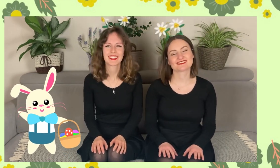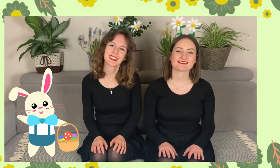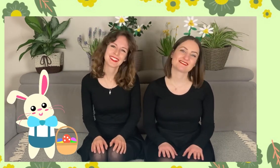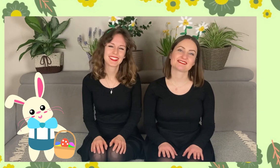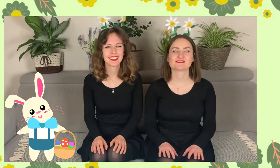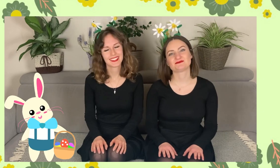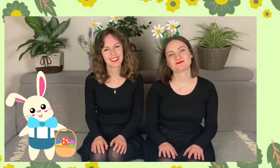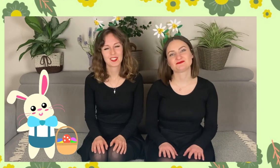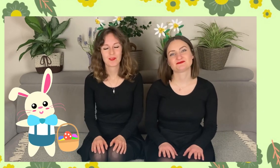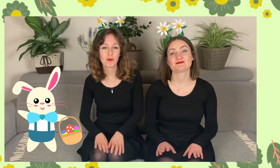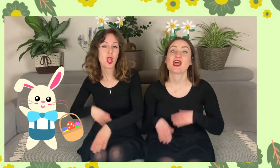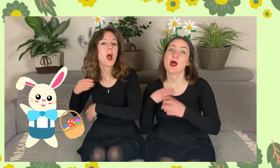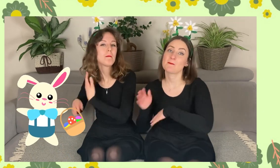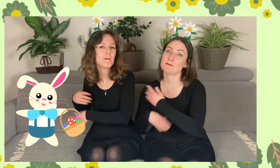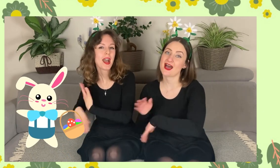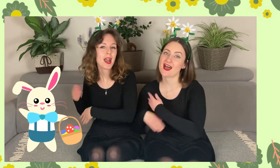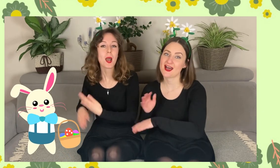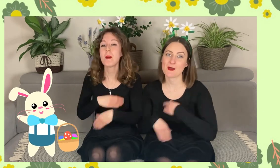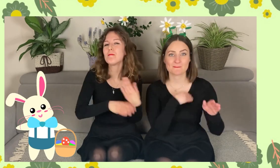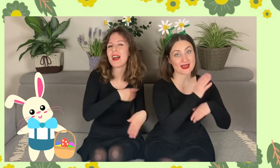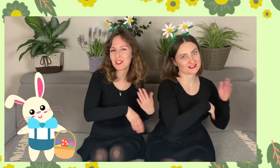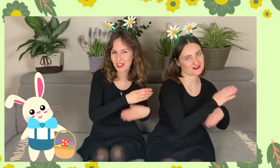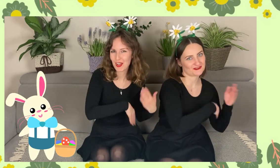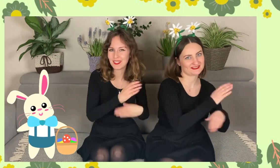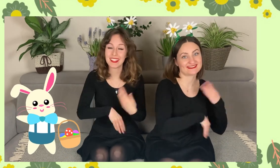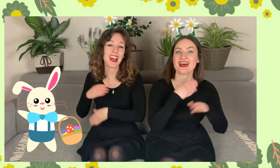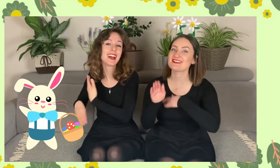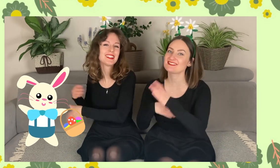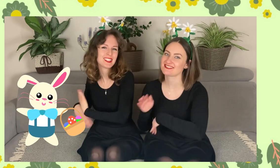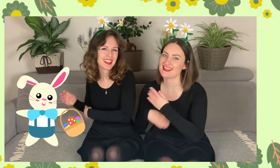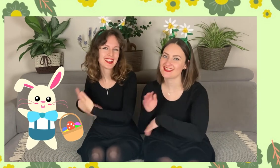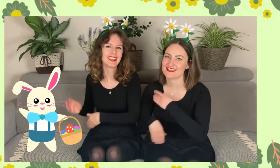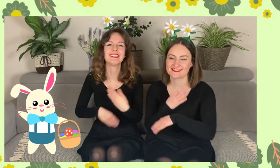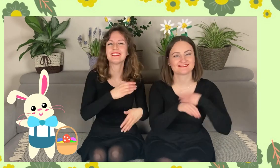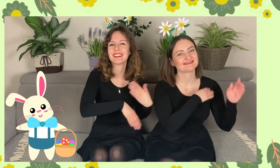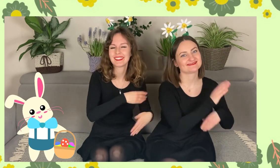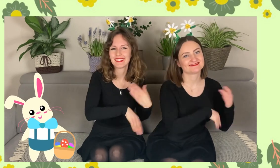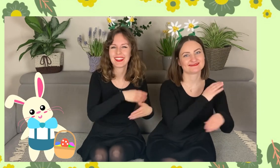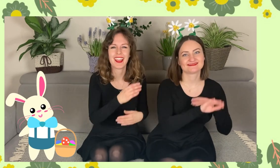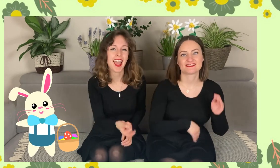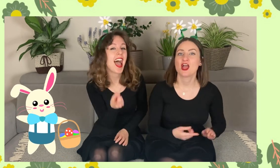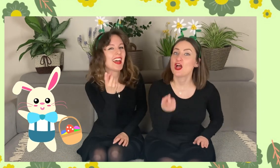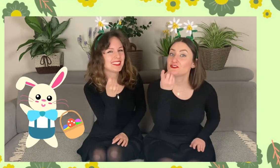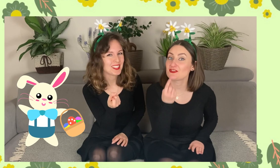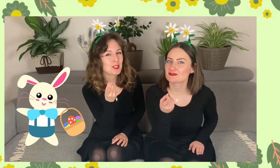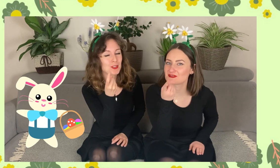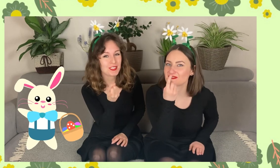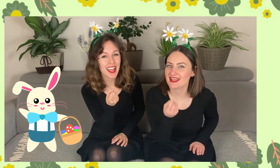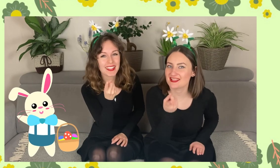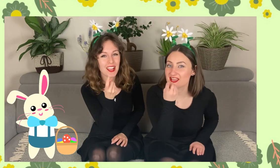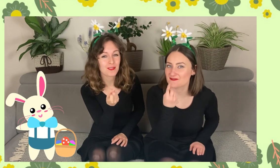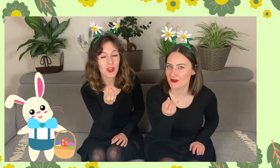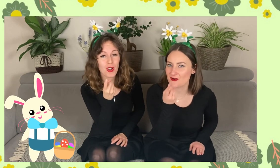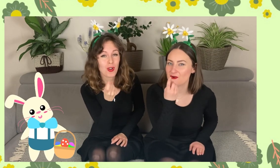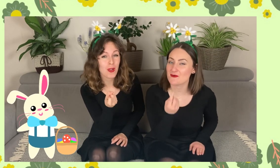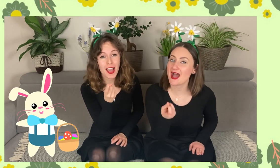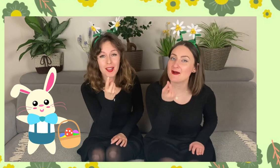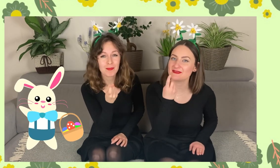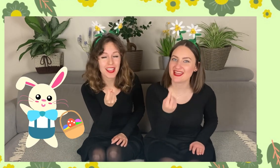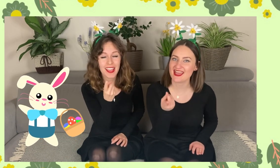Muzyka Mama krząta się, Do sklądania połamie,